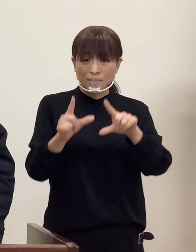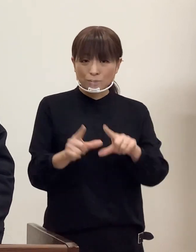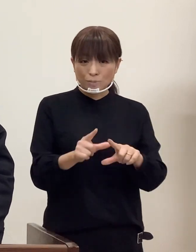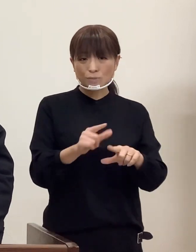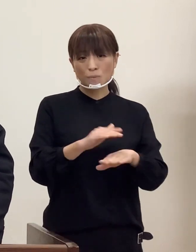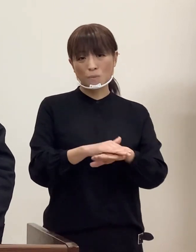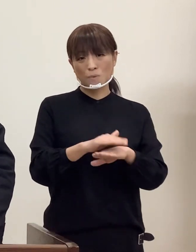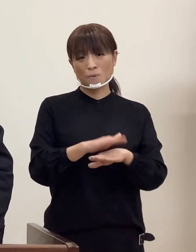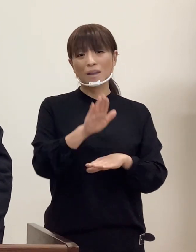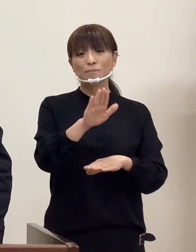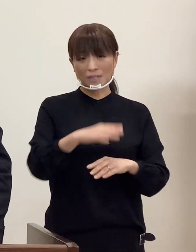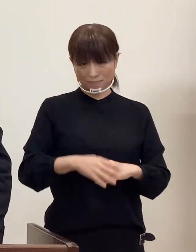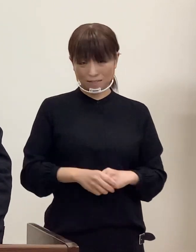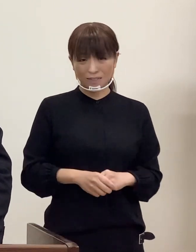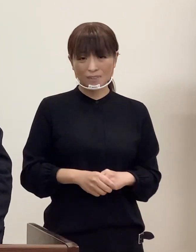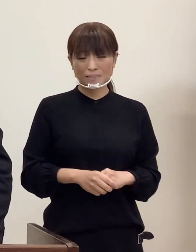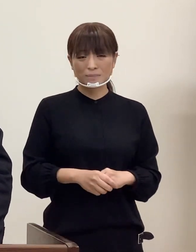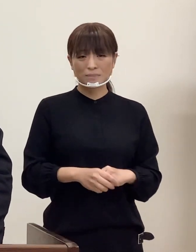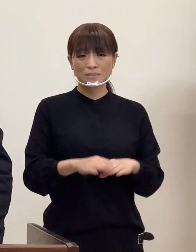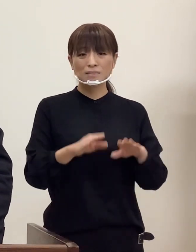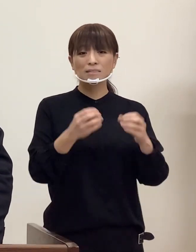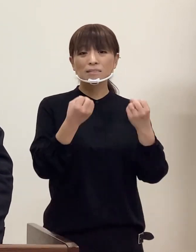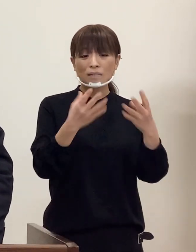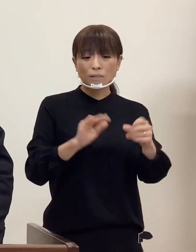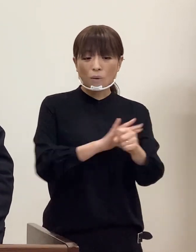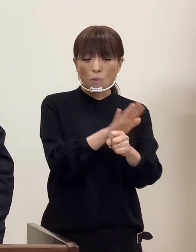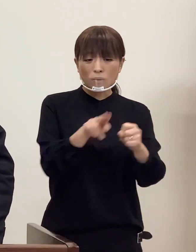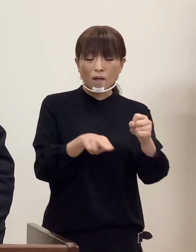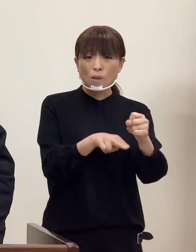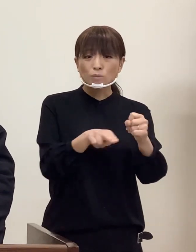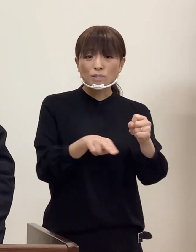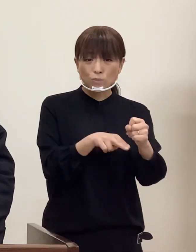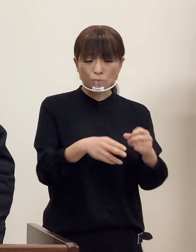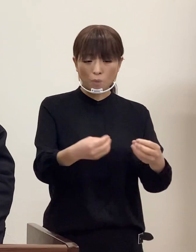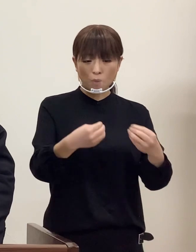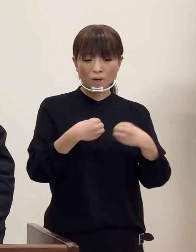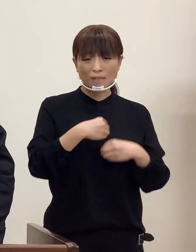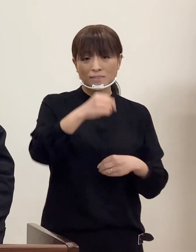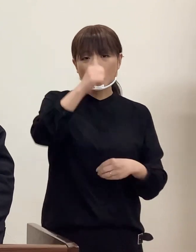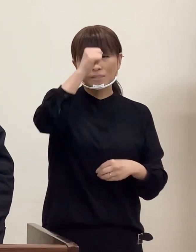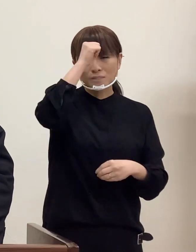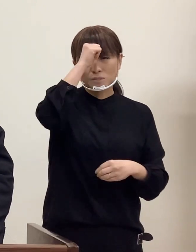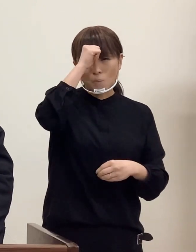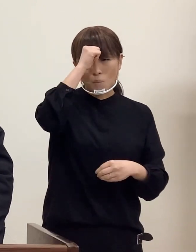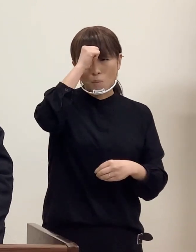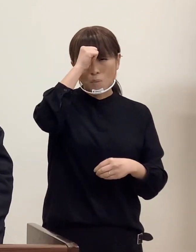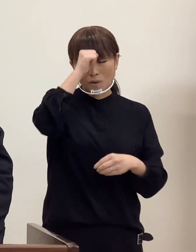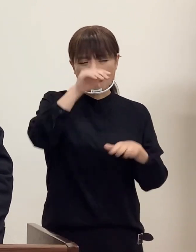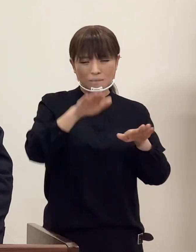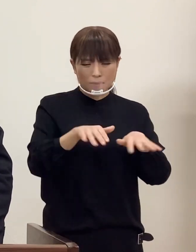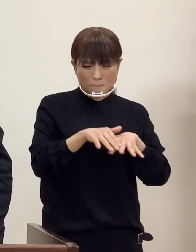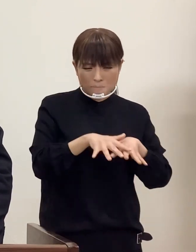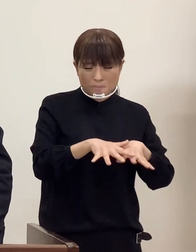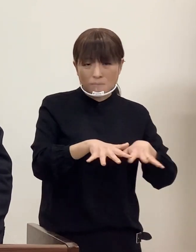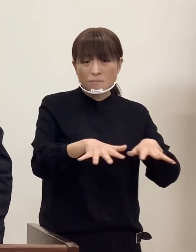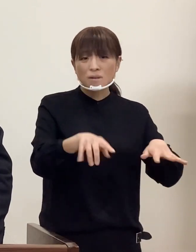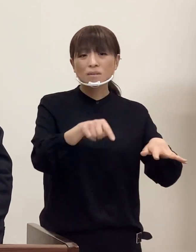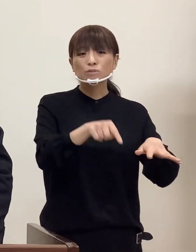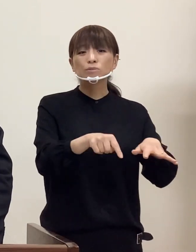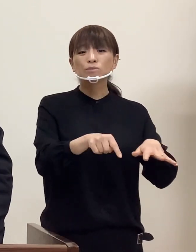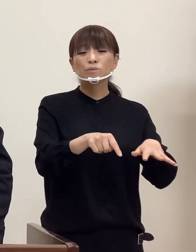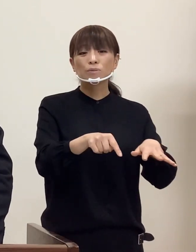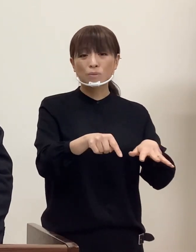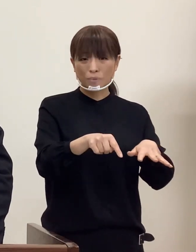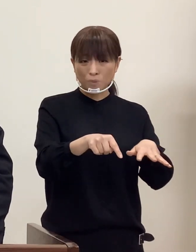。しかし新型コロナウイルスの感染症がここまでに広がりますと、今ま